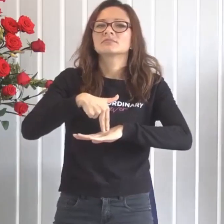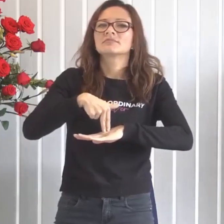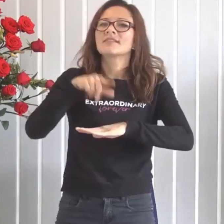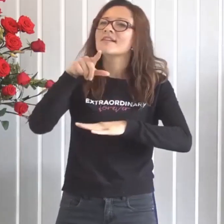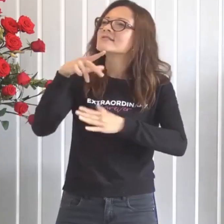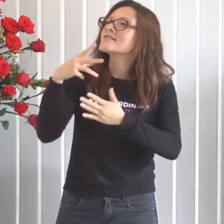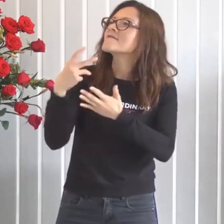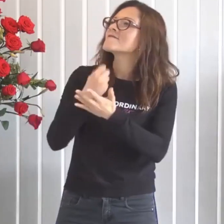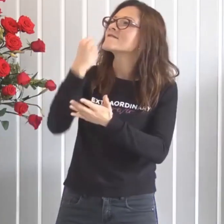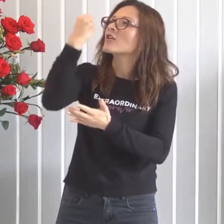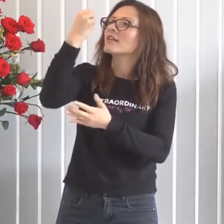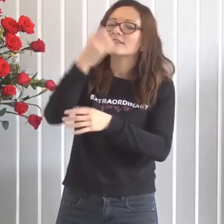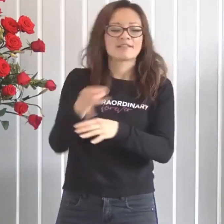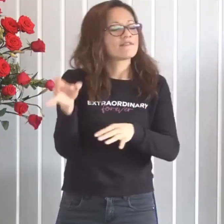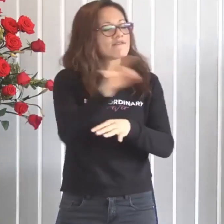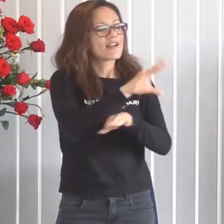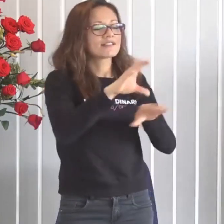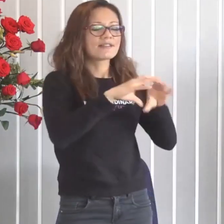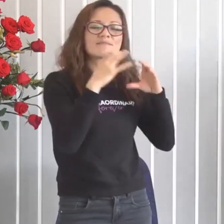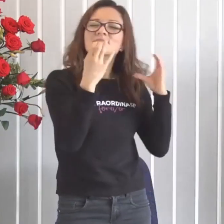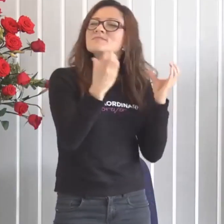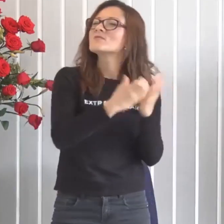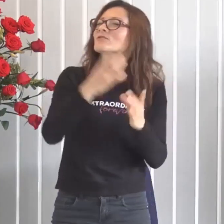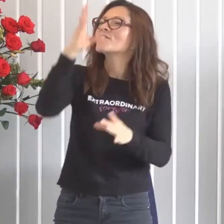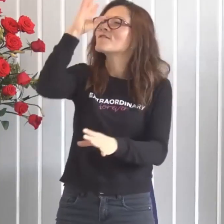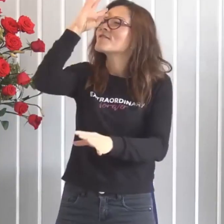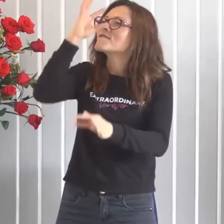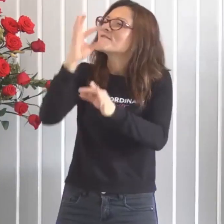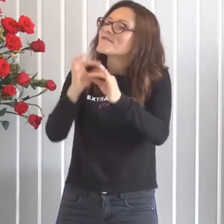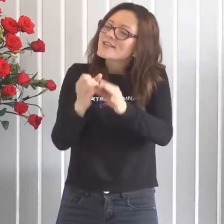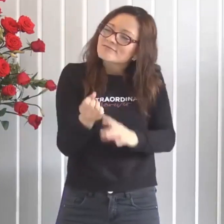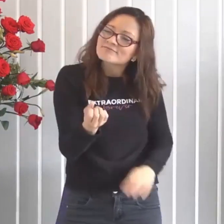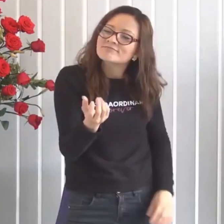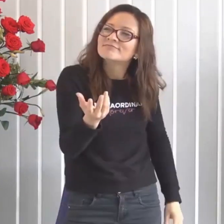Esta es la victoria que vence al mundo, Padre, nuestra fe.